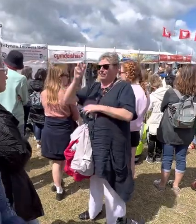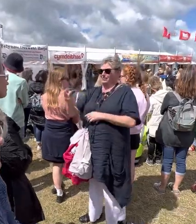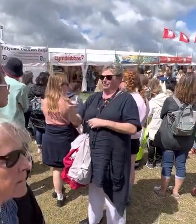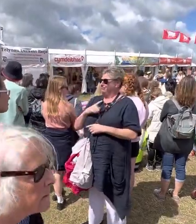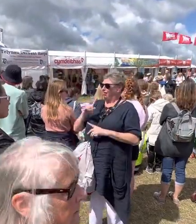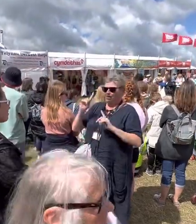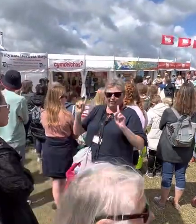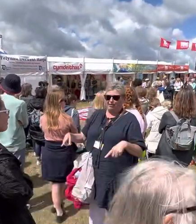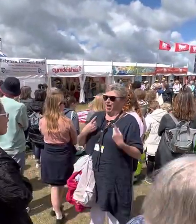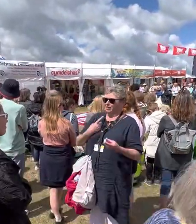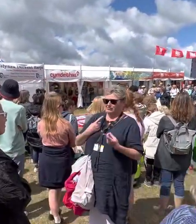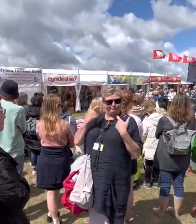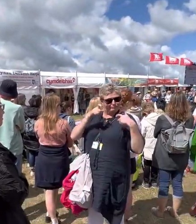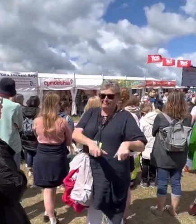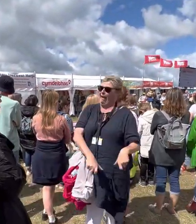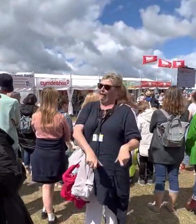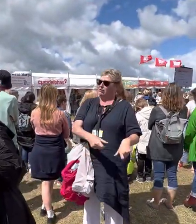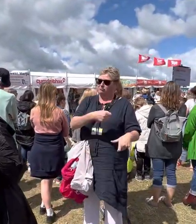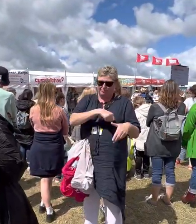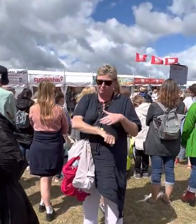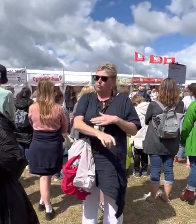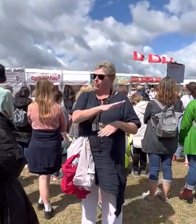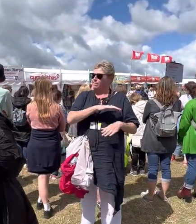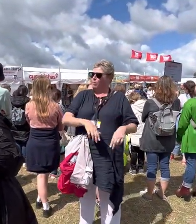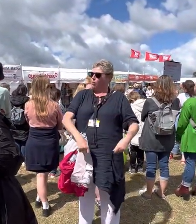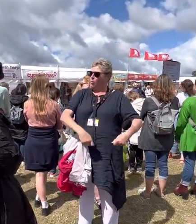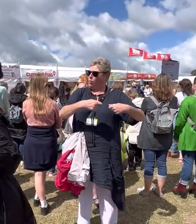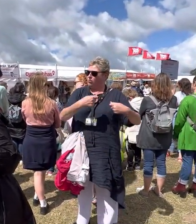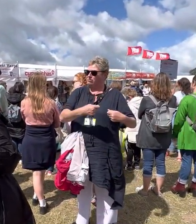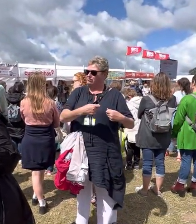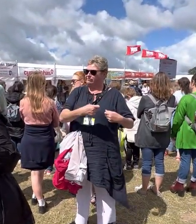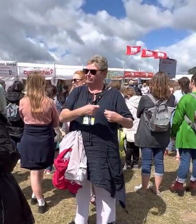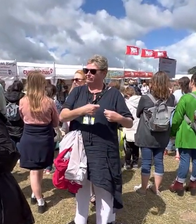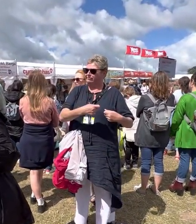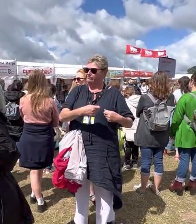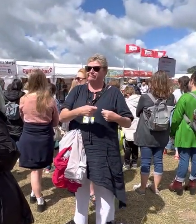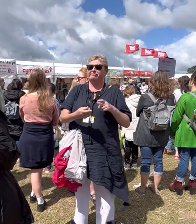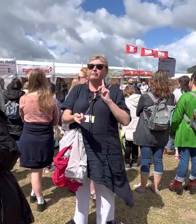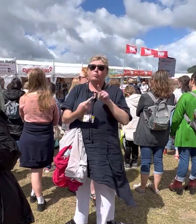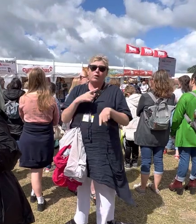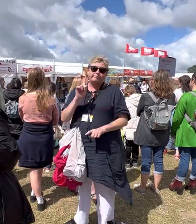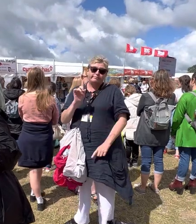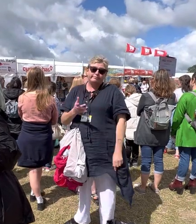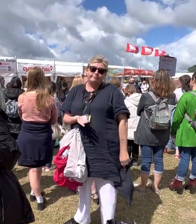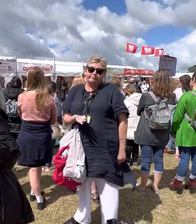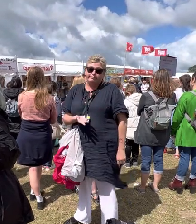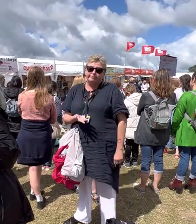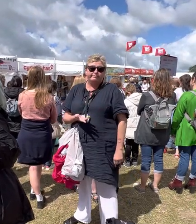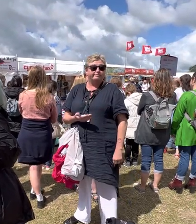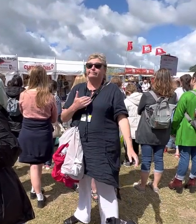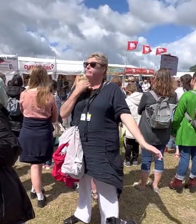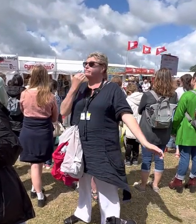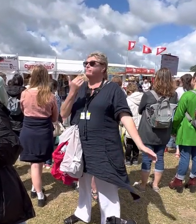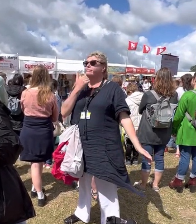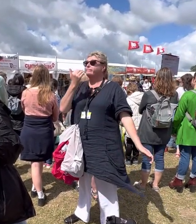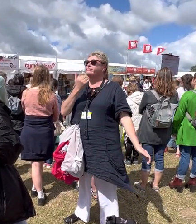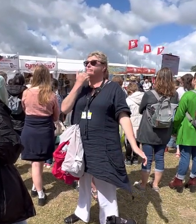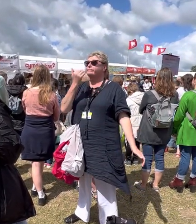gallu ymgartrefi yn eu cynefin? Yr ateb yw diffyg cyfleniad o dai